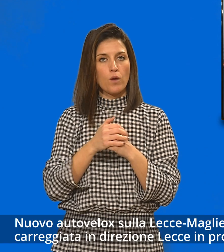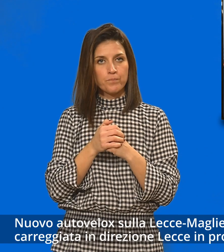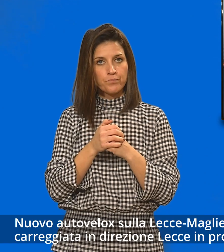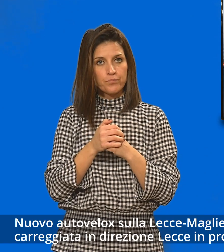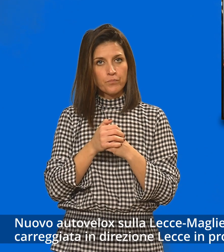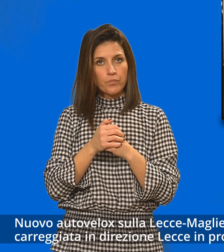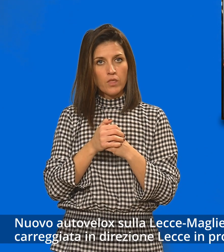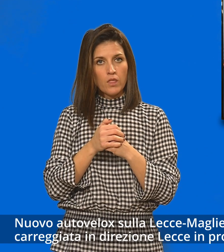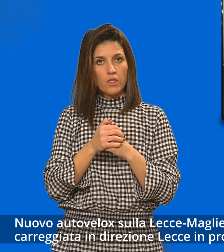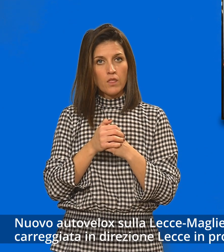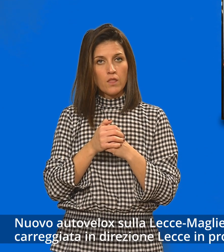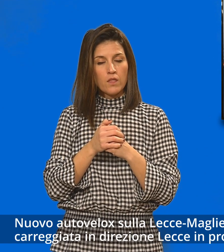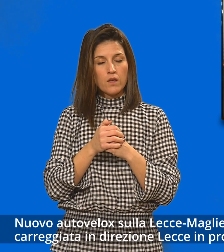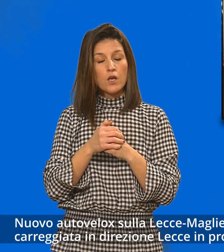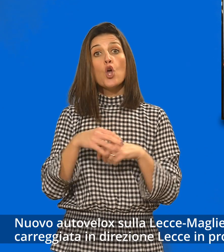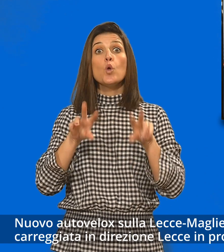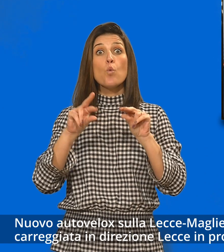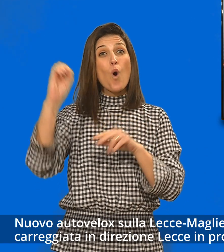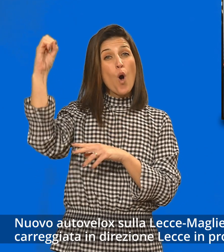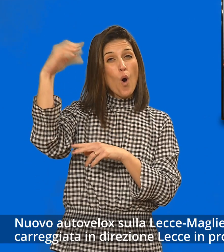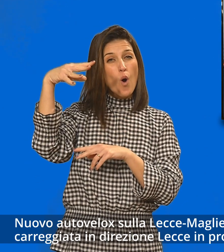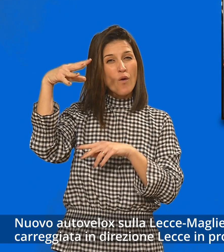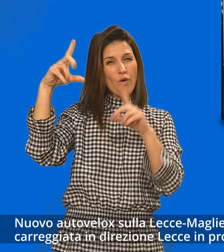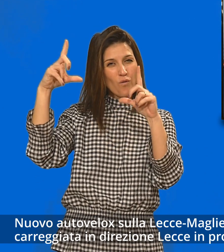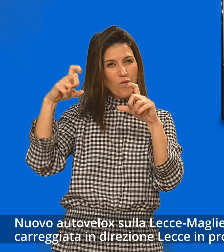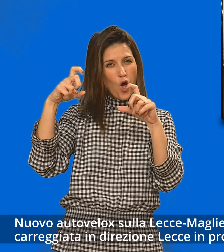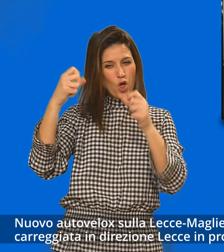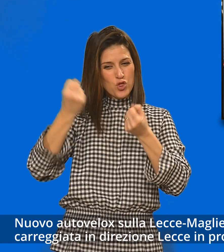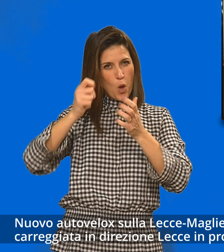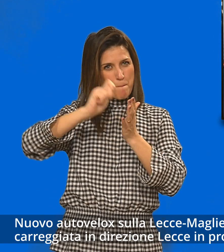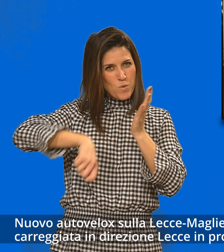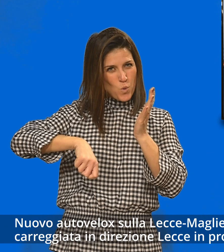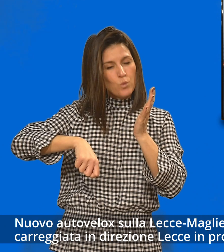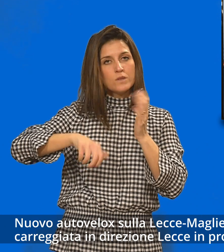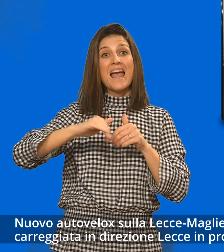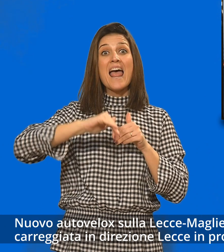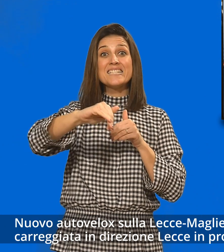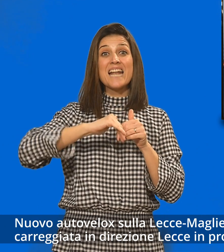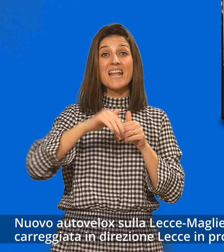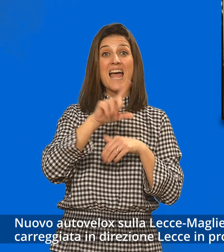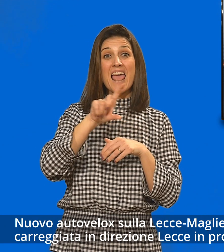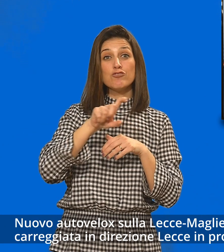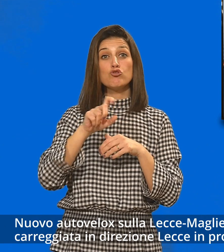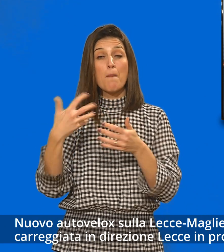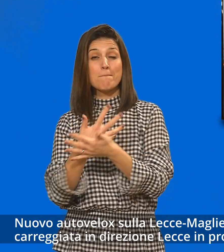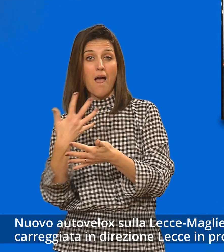nuovo auto dov'è l'ok sulla lecce maglie il dispositivo si trova sulla carreggiata in direzione lecce